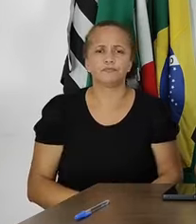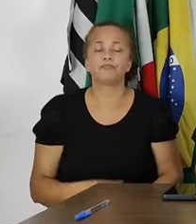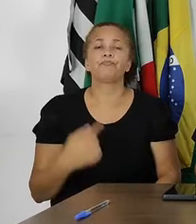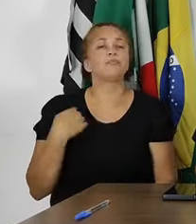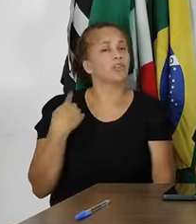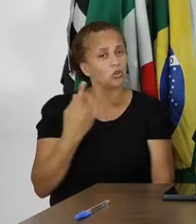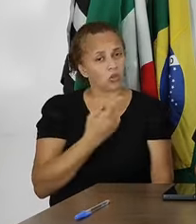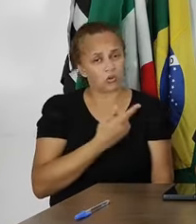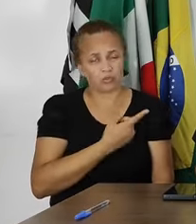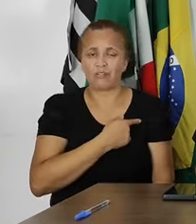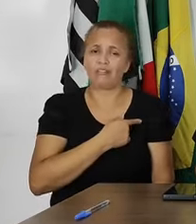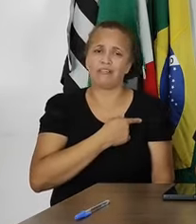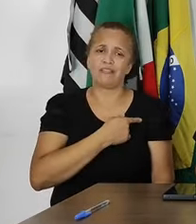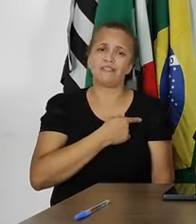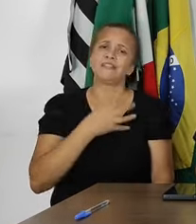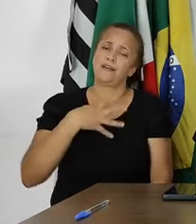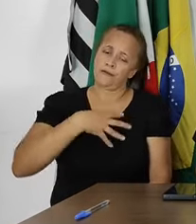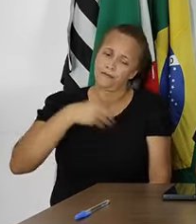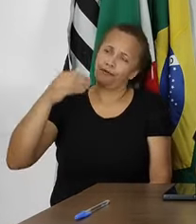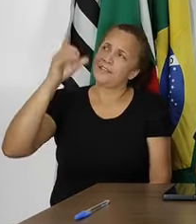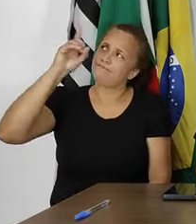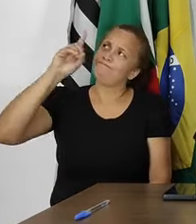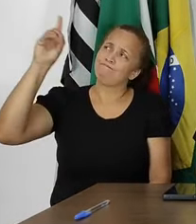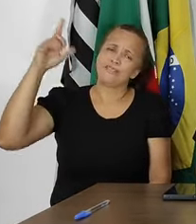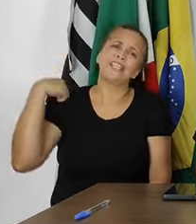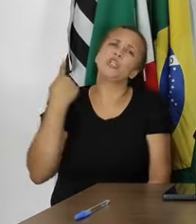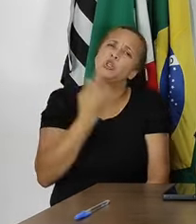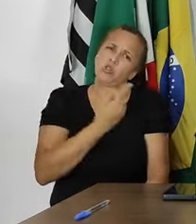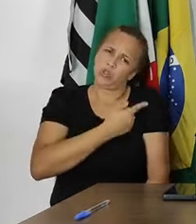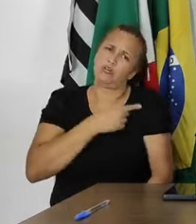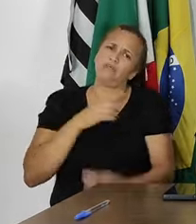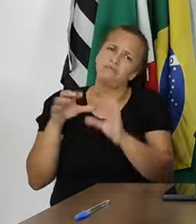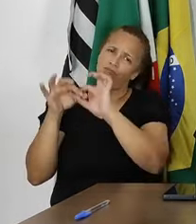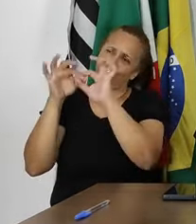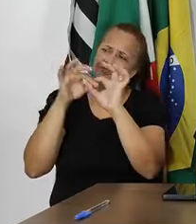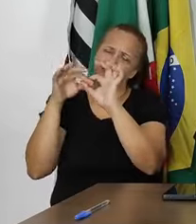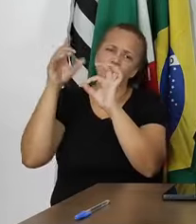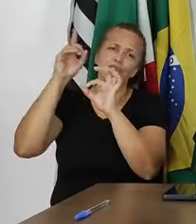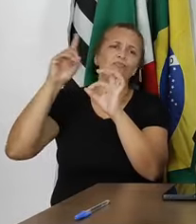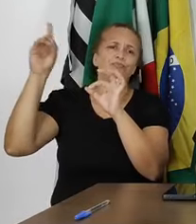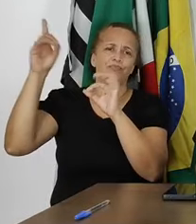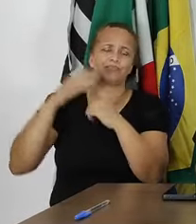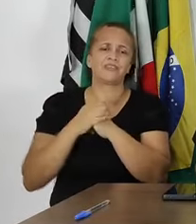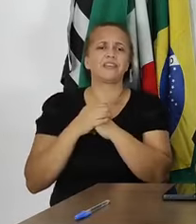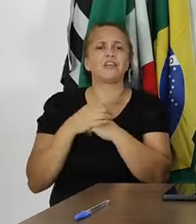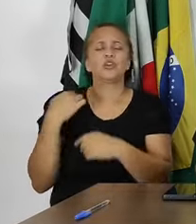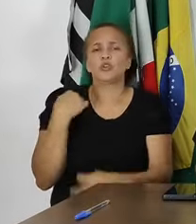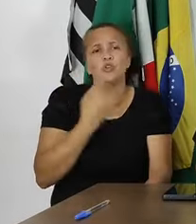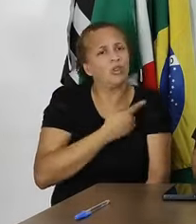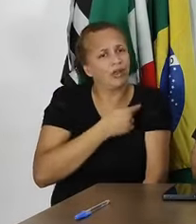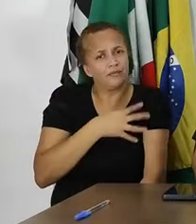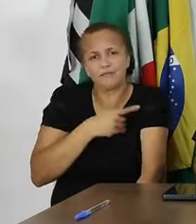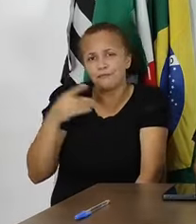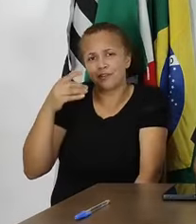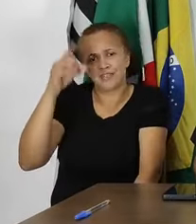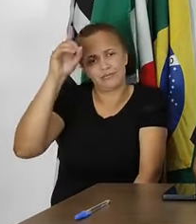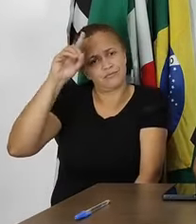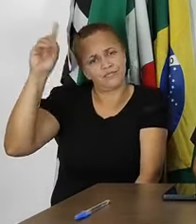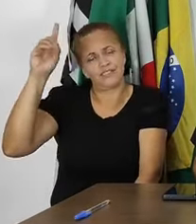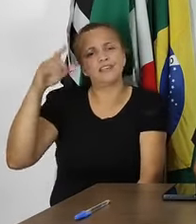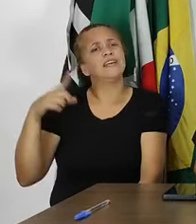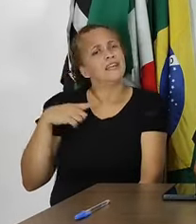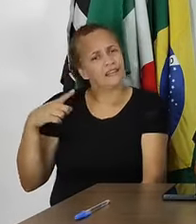somos o povo de Deus, a igreja do Senhor, a noiva de Deus. Somos seus filhos e filhas. Temos uma aliança